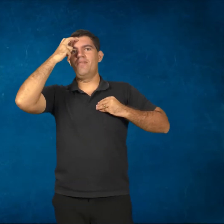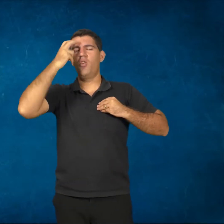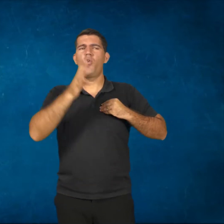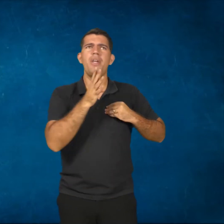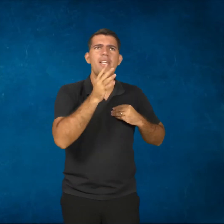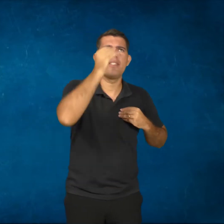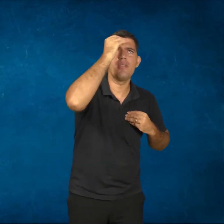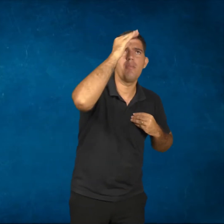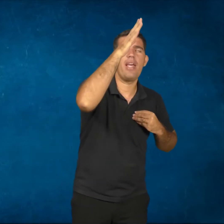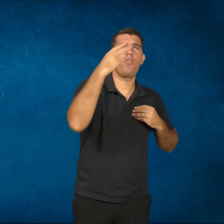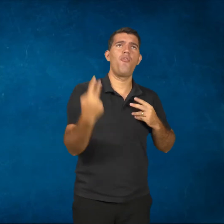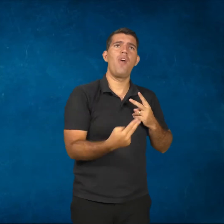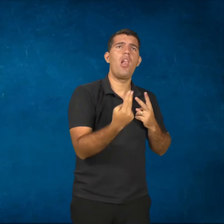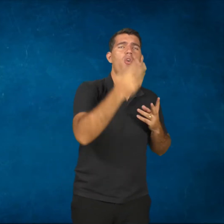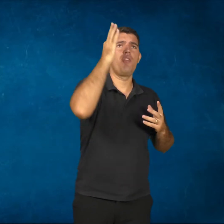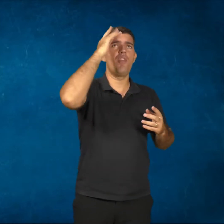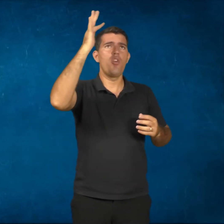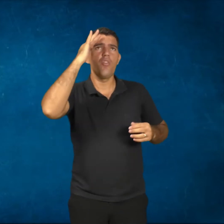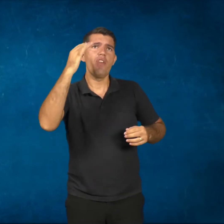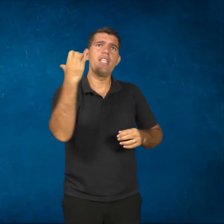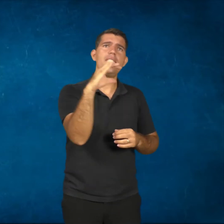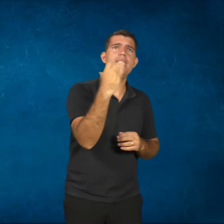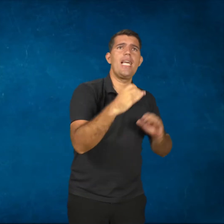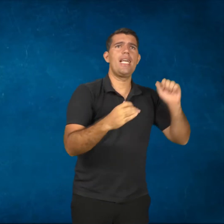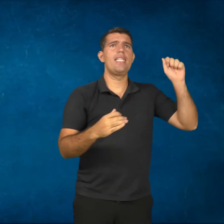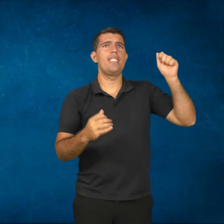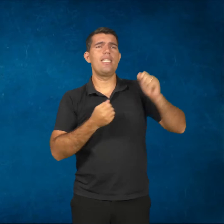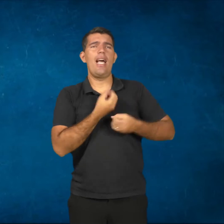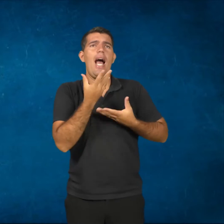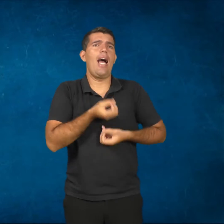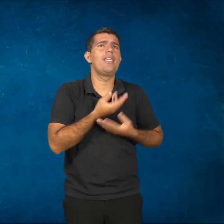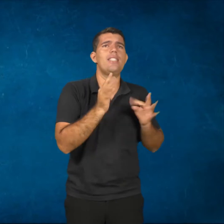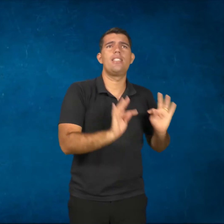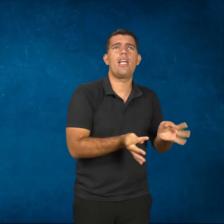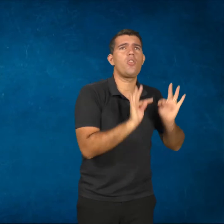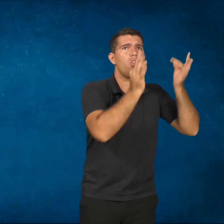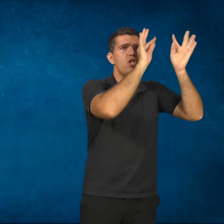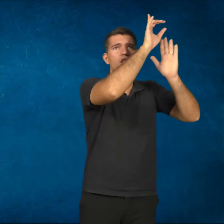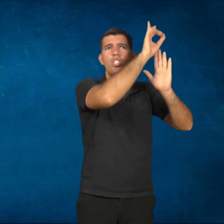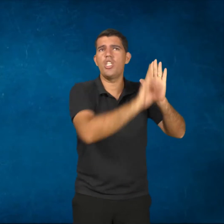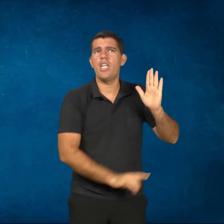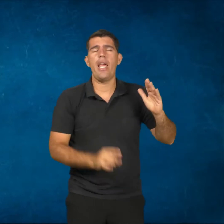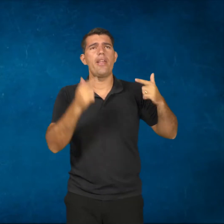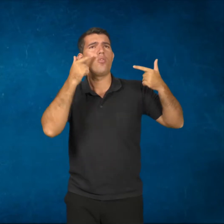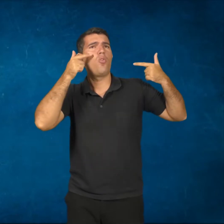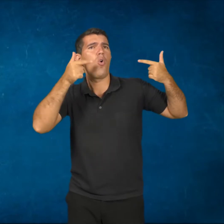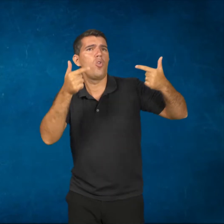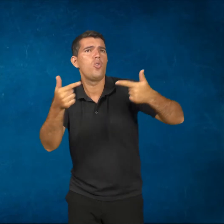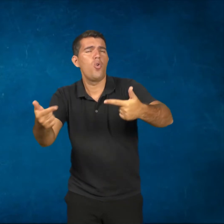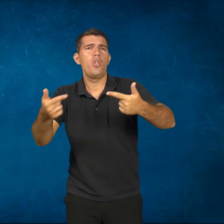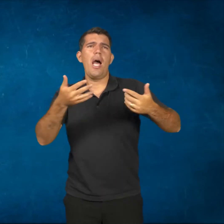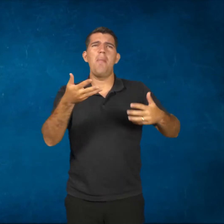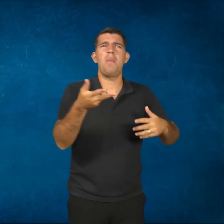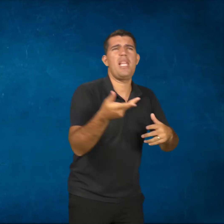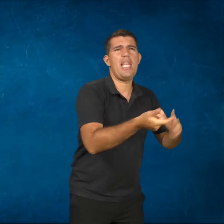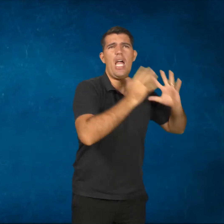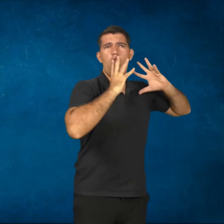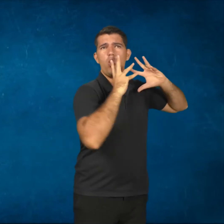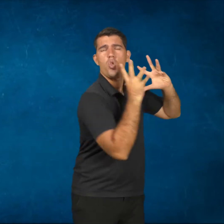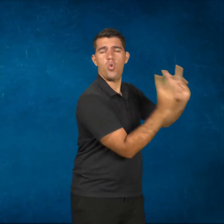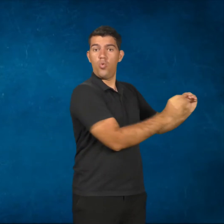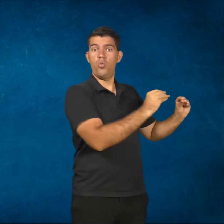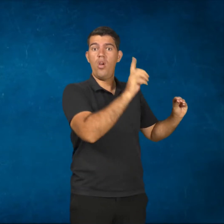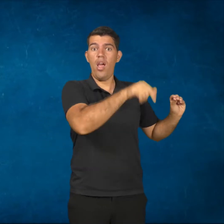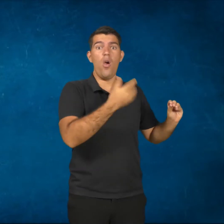de valores, de filosofia, de ciência, de arte, tecnologia, de direito, de condutas, de habilidades, de tudo